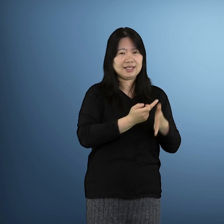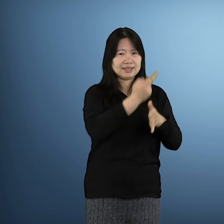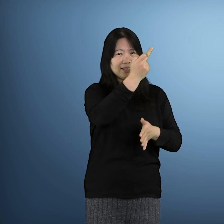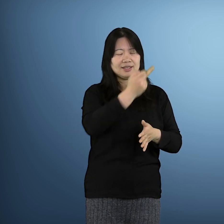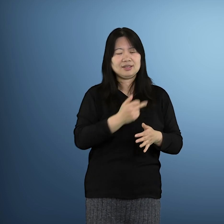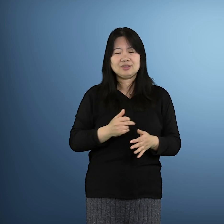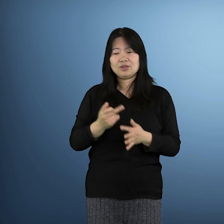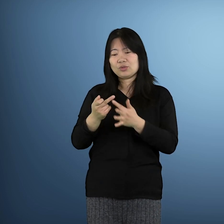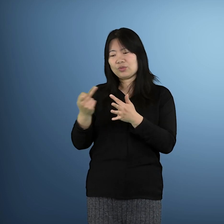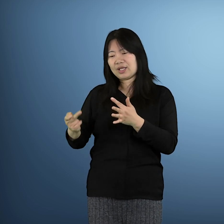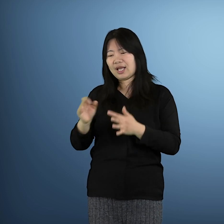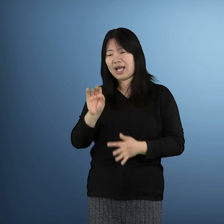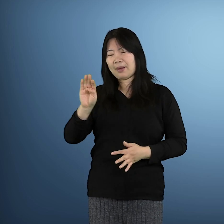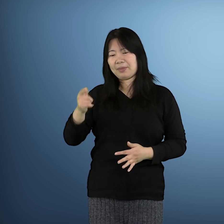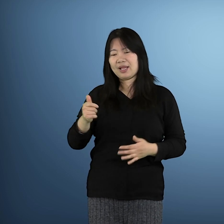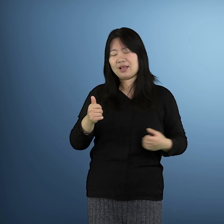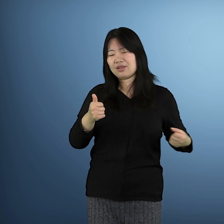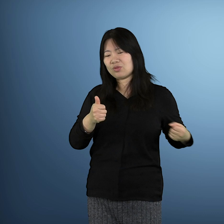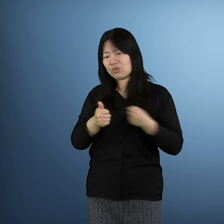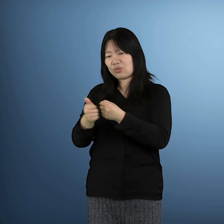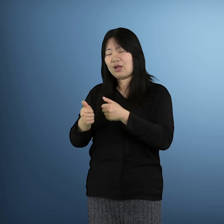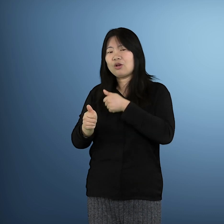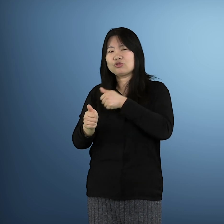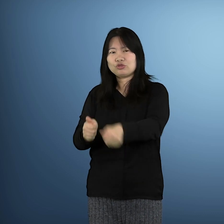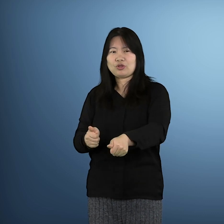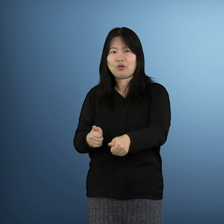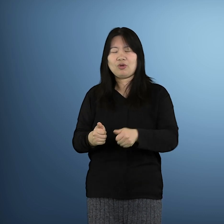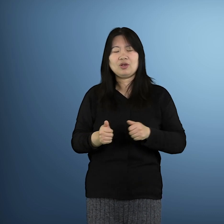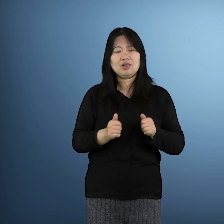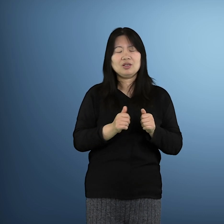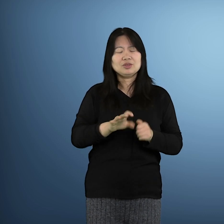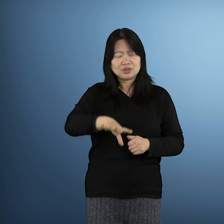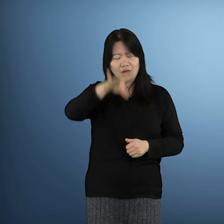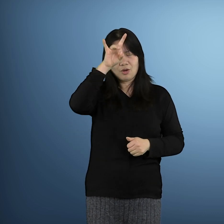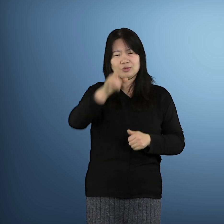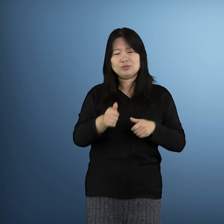쳐 죽이니라. 인류 최초의 살인이 일어나요.